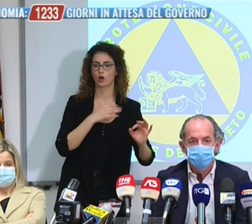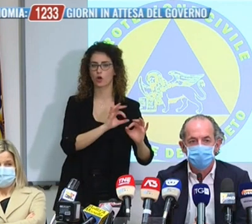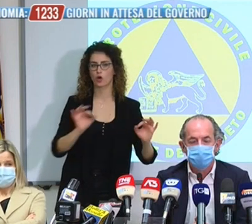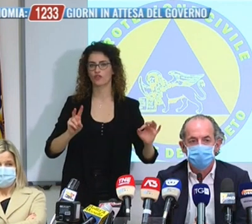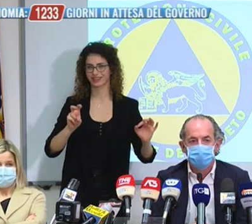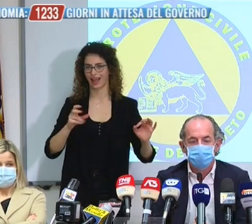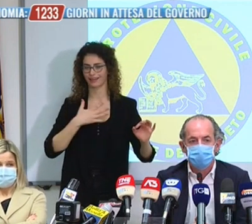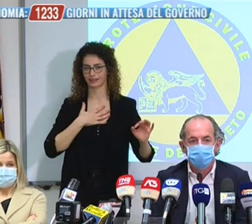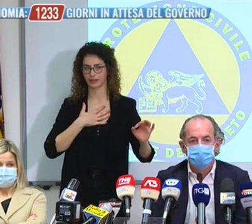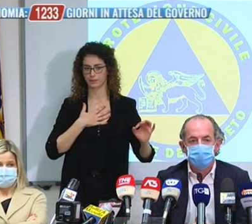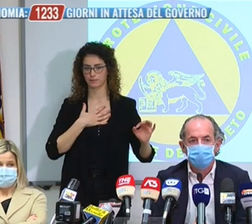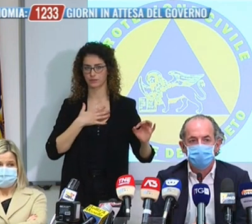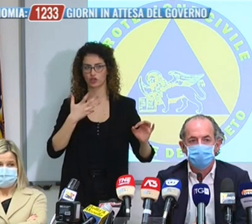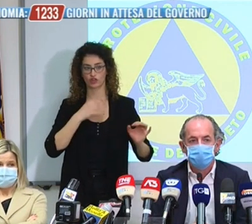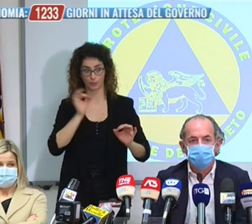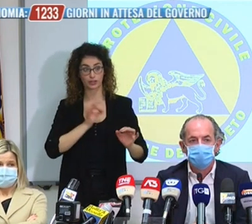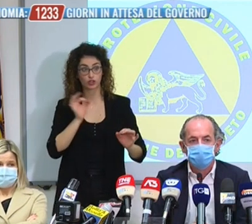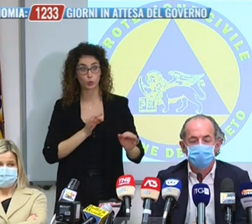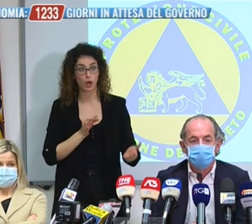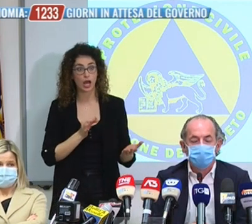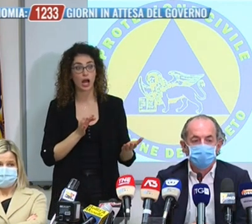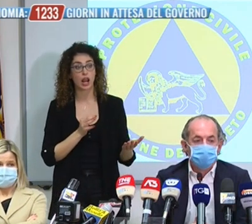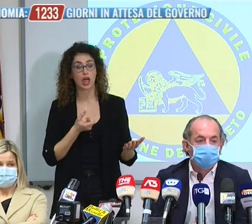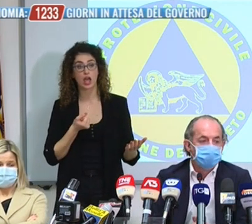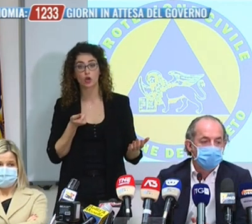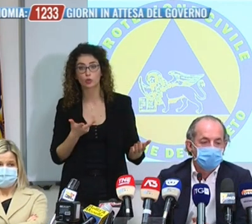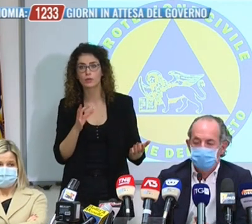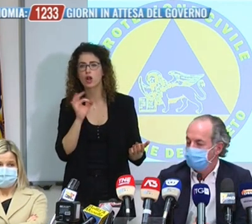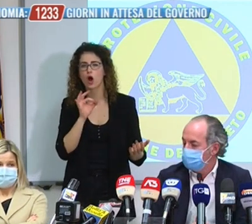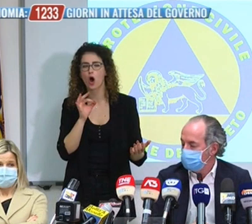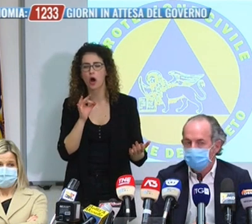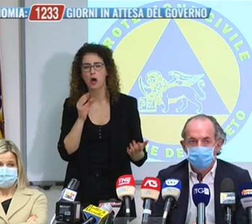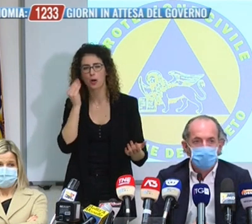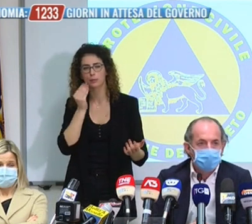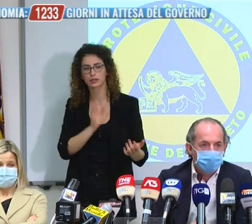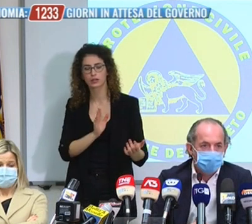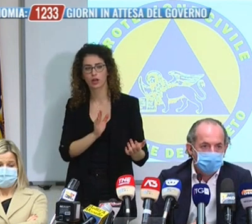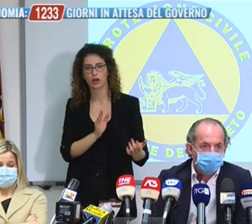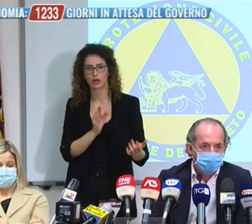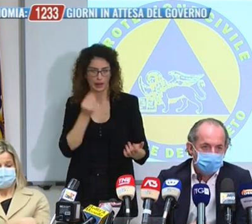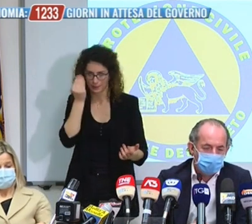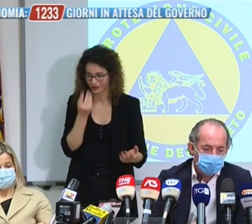Ha una percentuale, un numero, o è solo un'impressione?